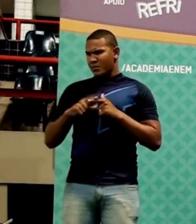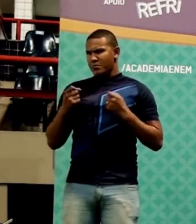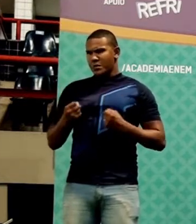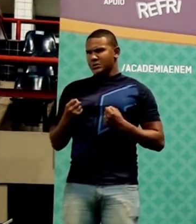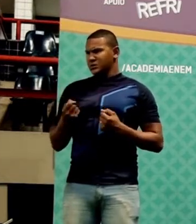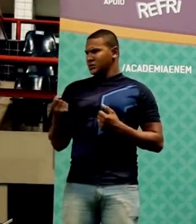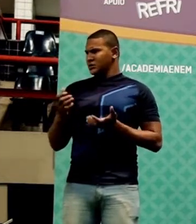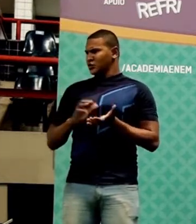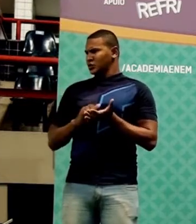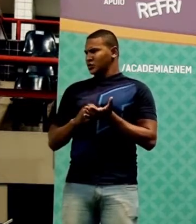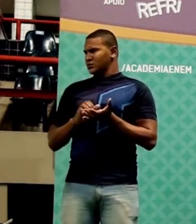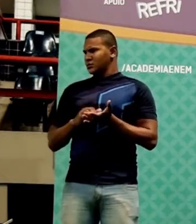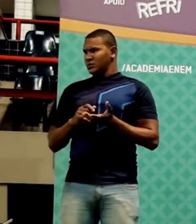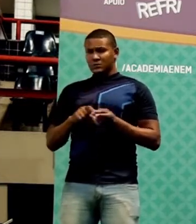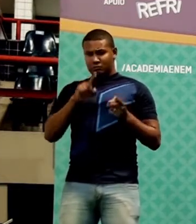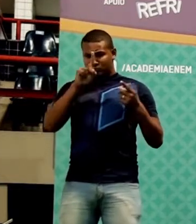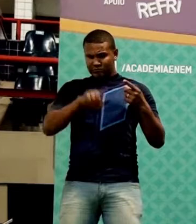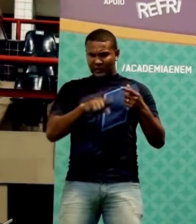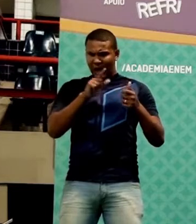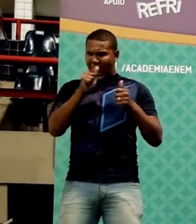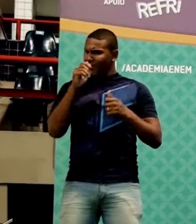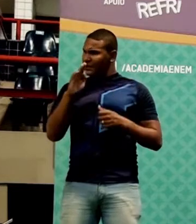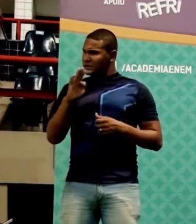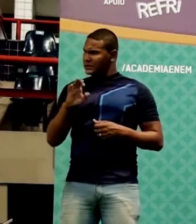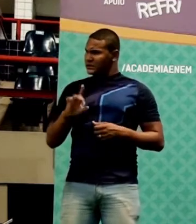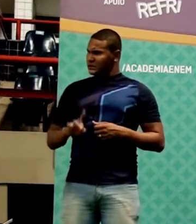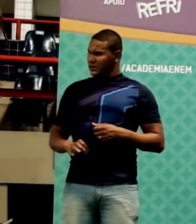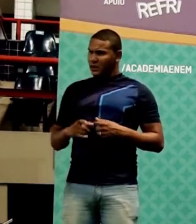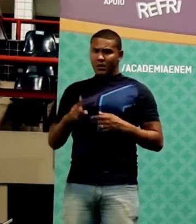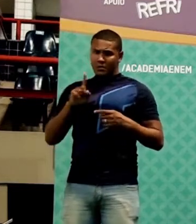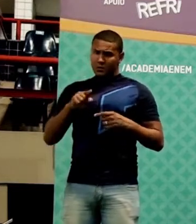Você vai ver que tudo aí pode estar certo. Mas tem uma